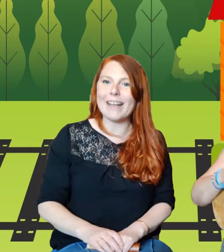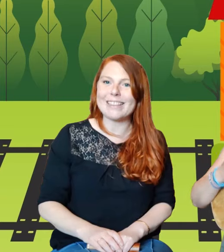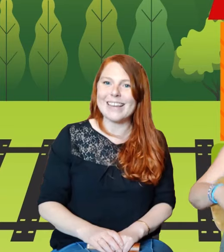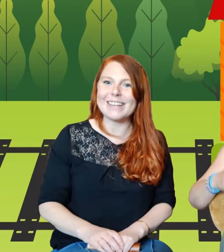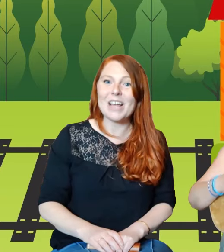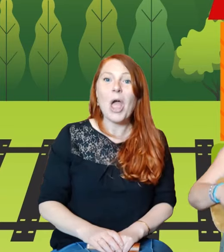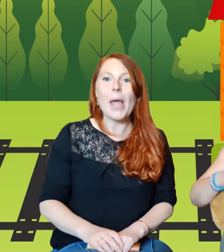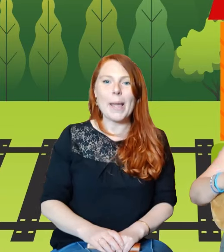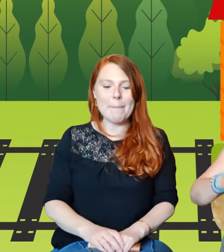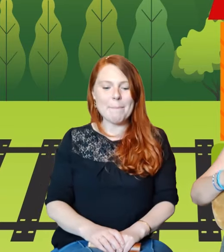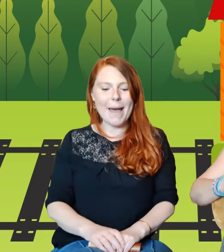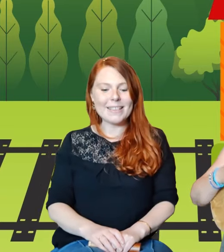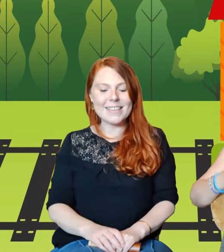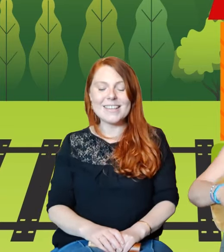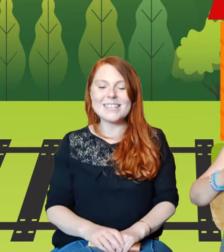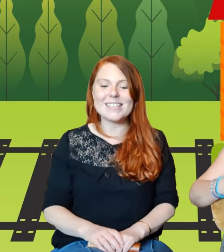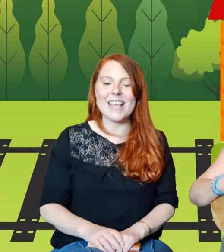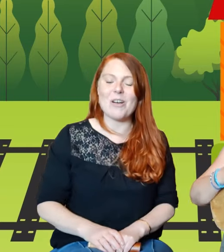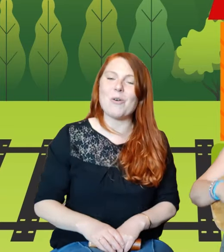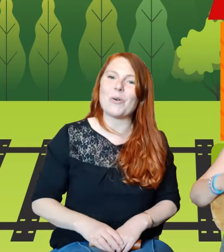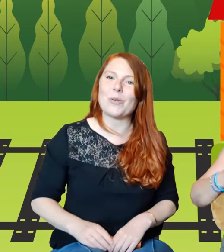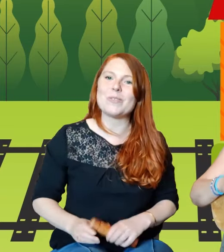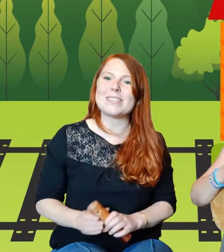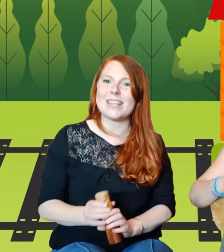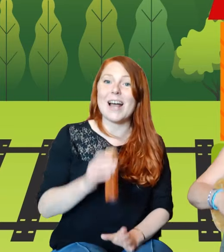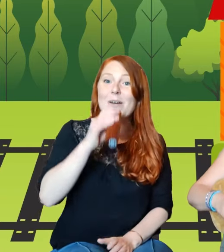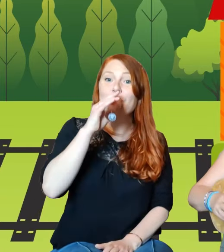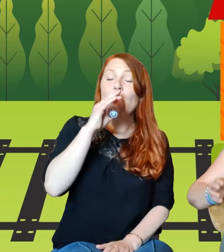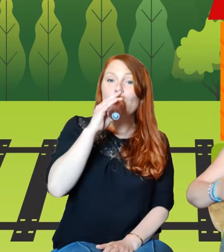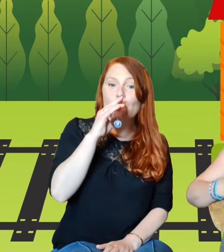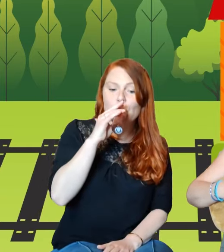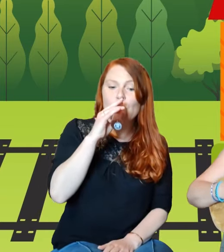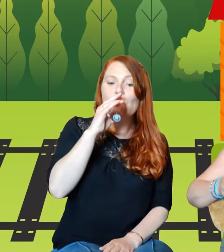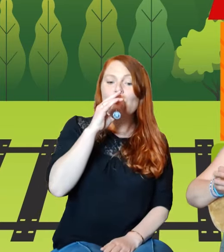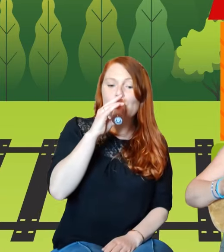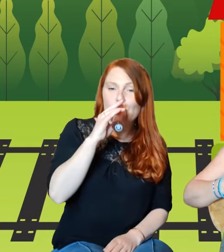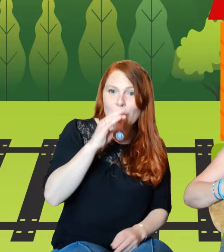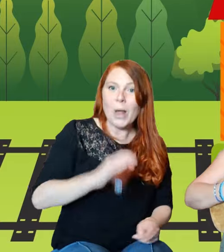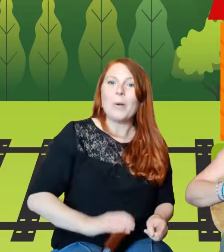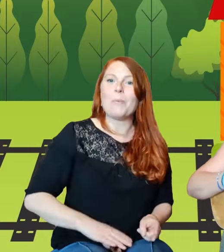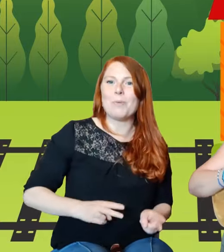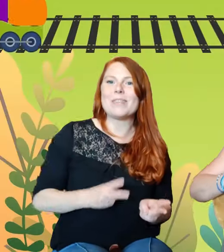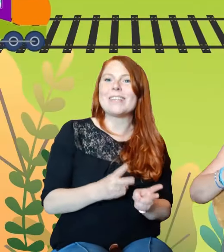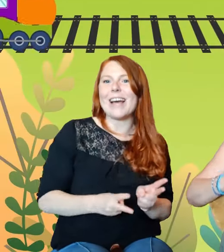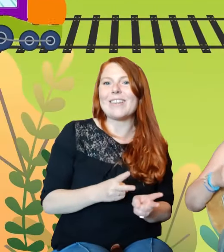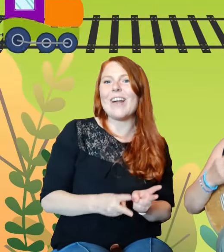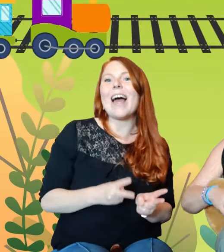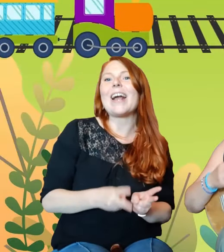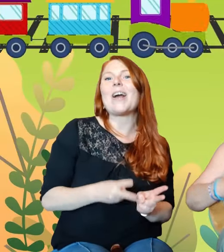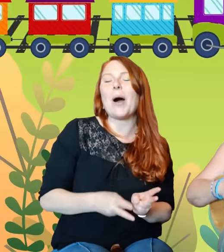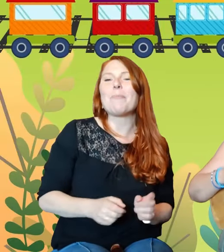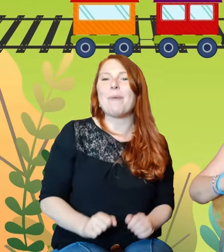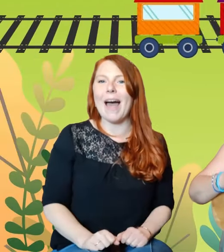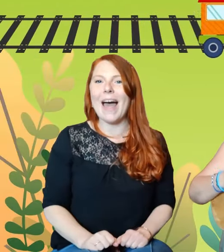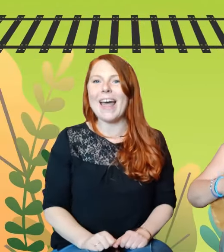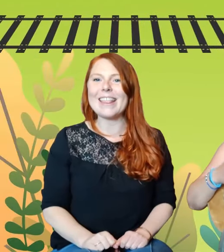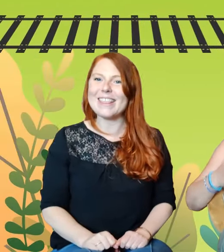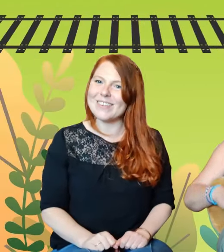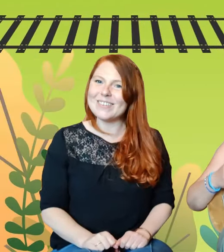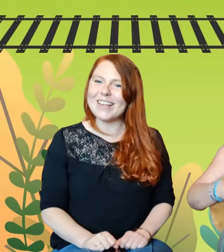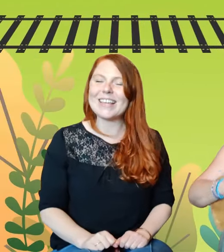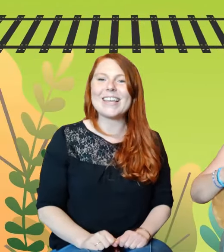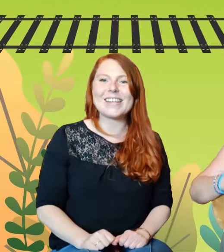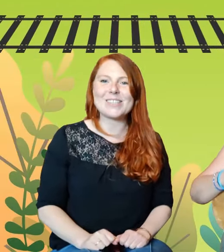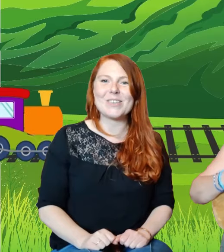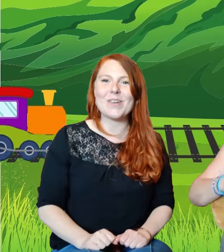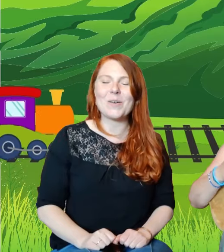y a Martin et Matisse et Augustin. Le petit train dans la